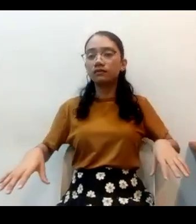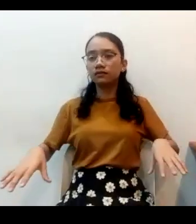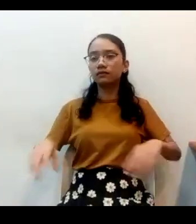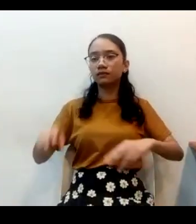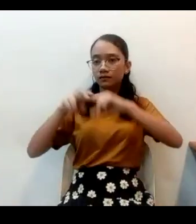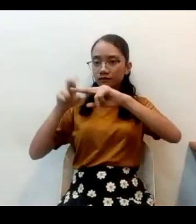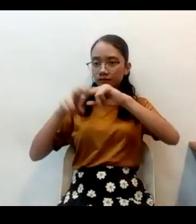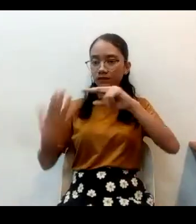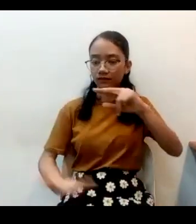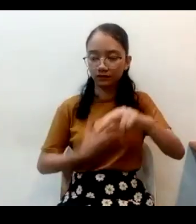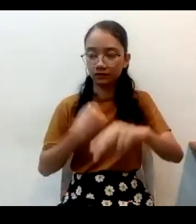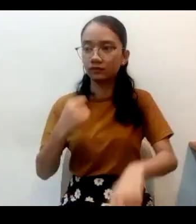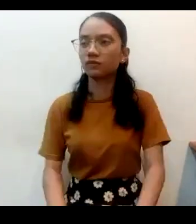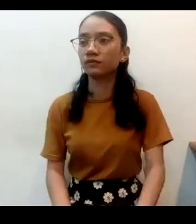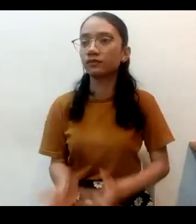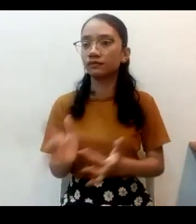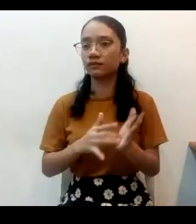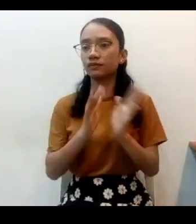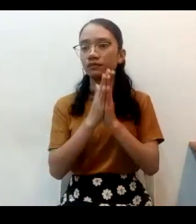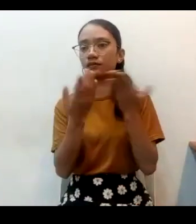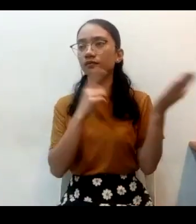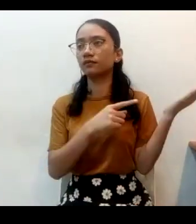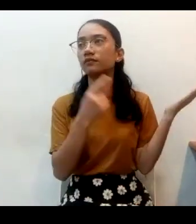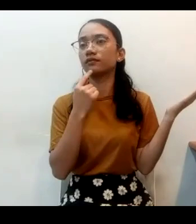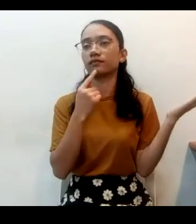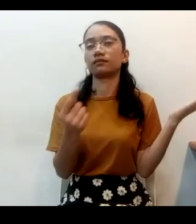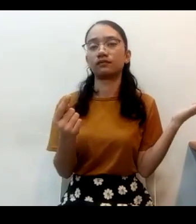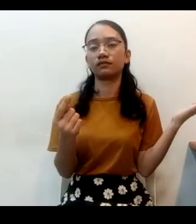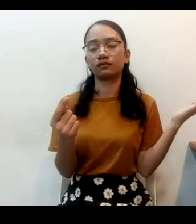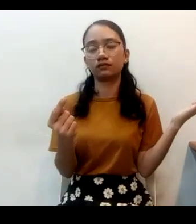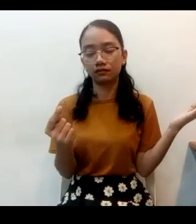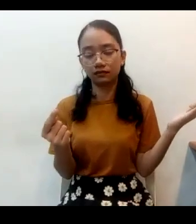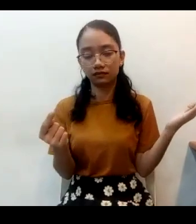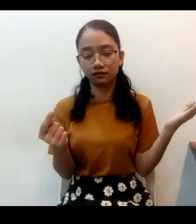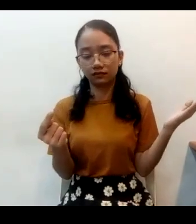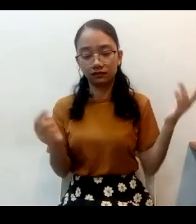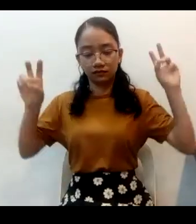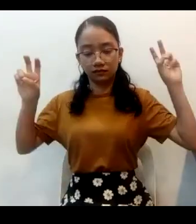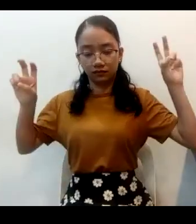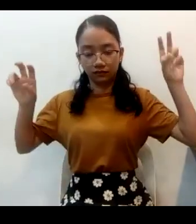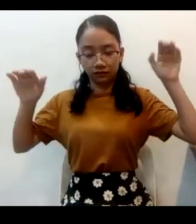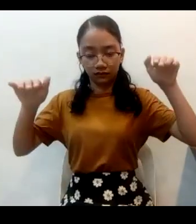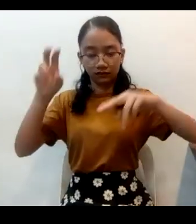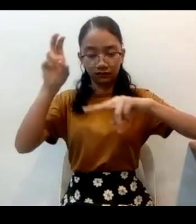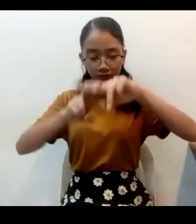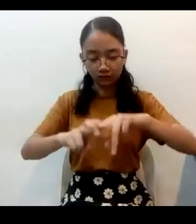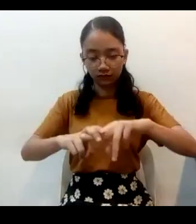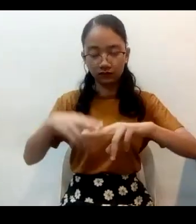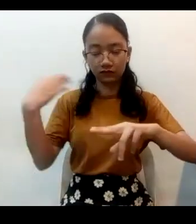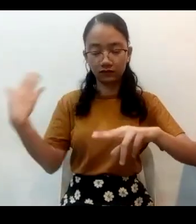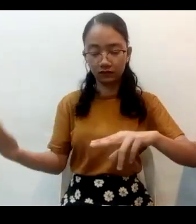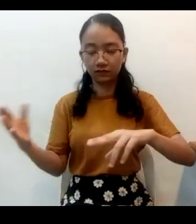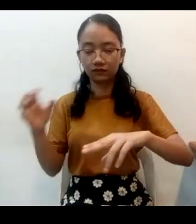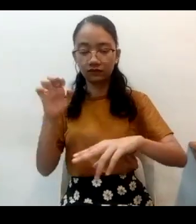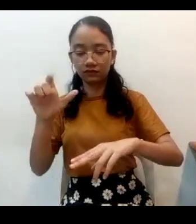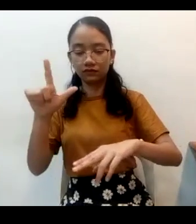yung kanyang sariling upuan. The Bible says the seat, right? Kaya sabi ko sa Biblia, upuan niya. So that